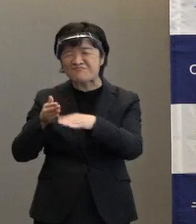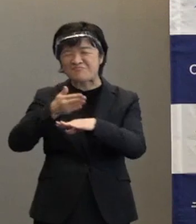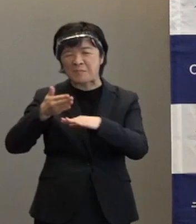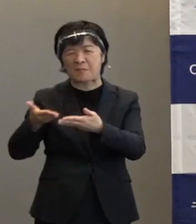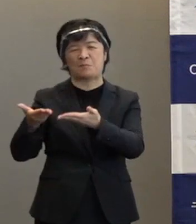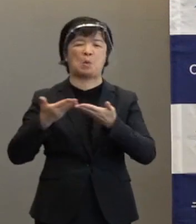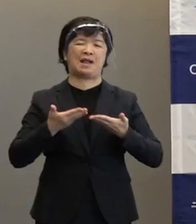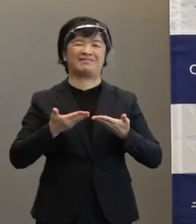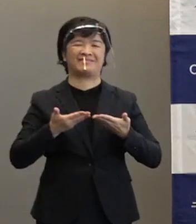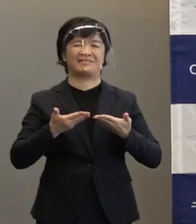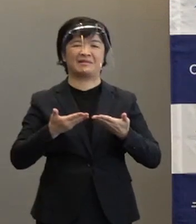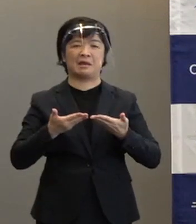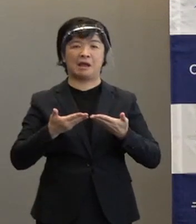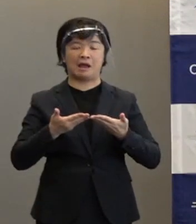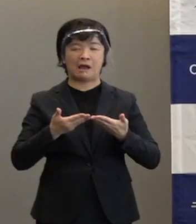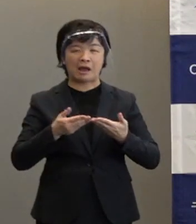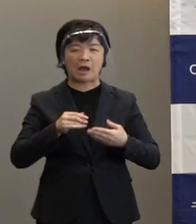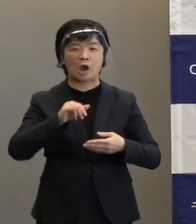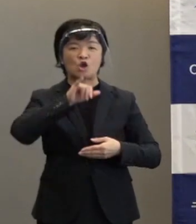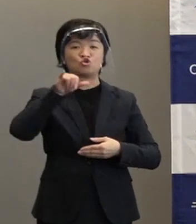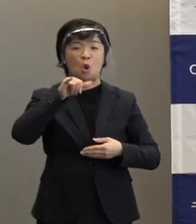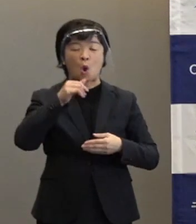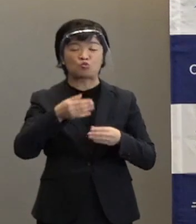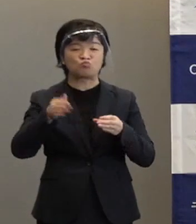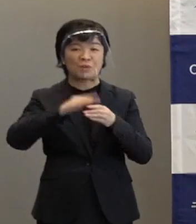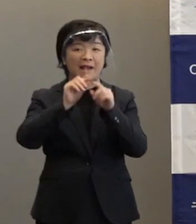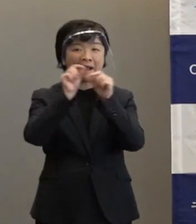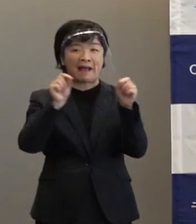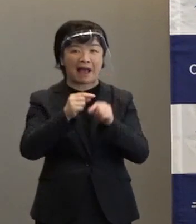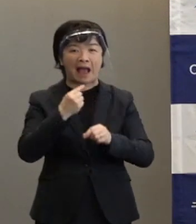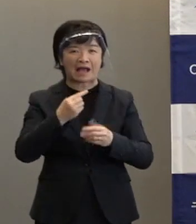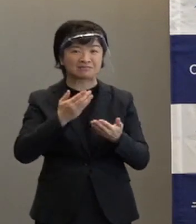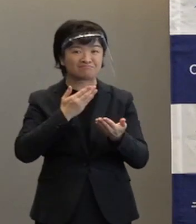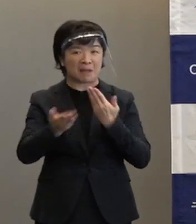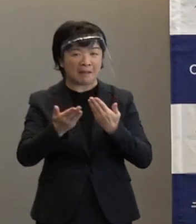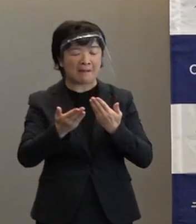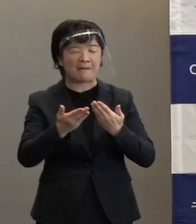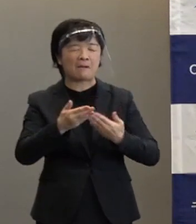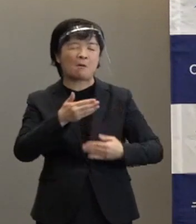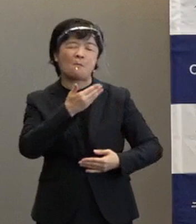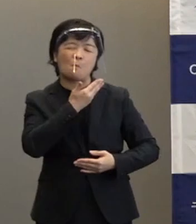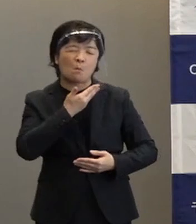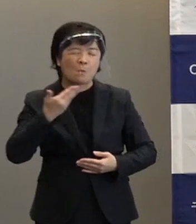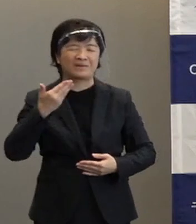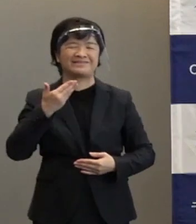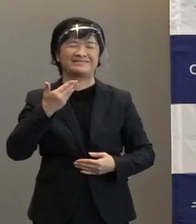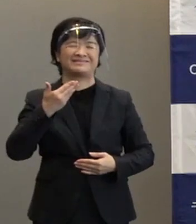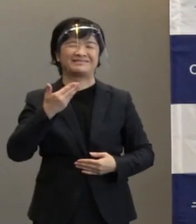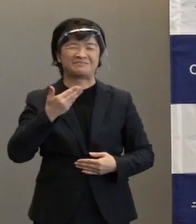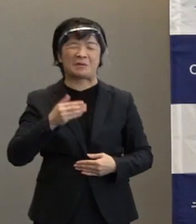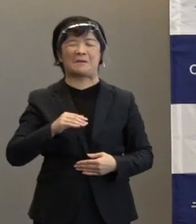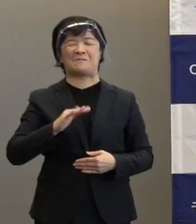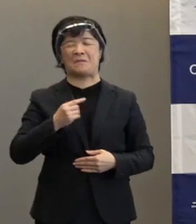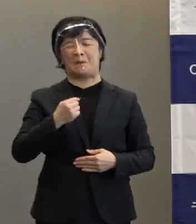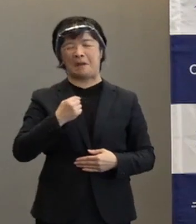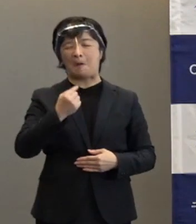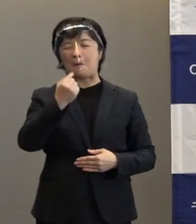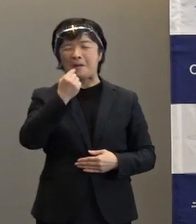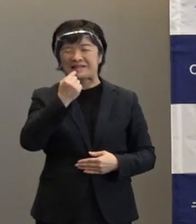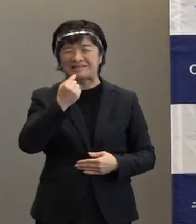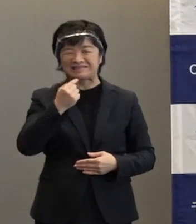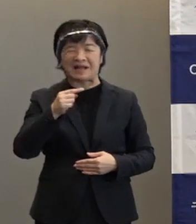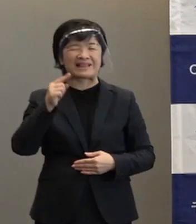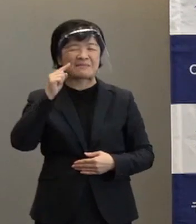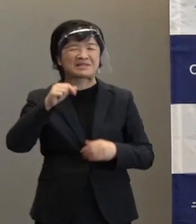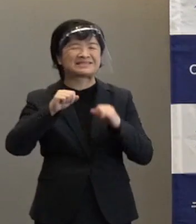ども、味が引き締まった、はっきりしたような感じ で、 です、ね、美味しかったんですけど、これはあくまで我が家のちょっと試